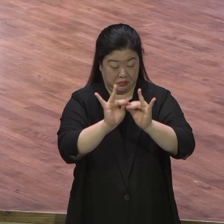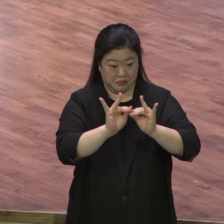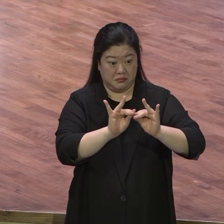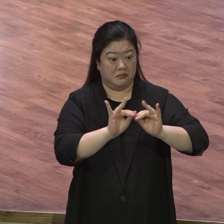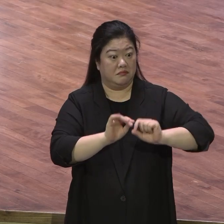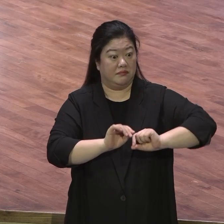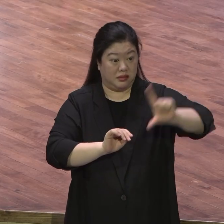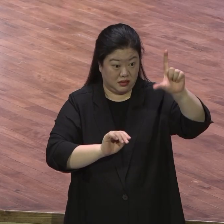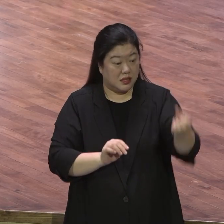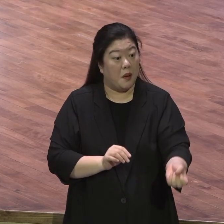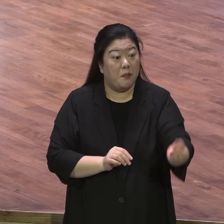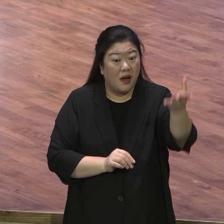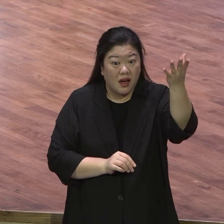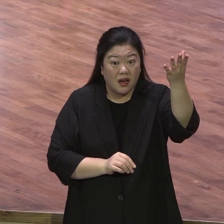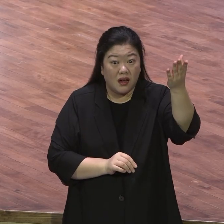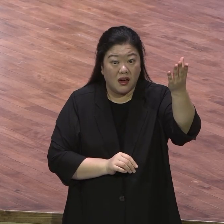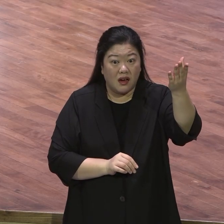없는 겁니다